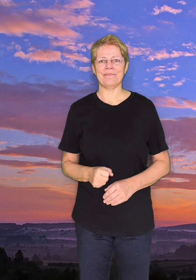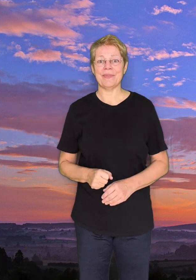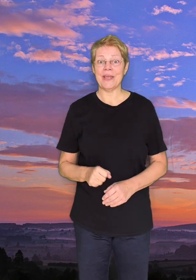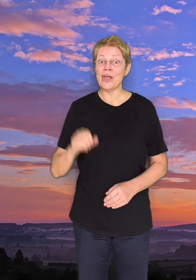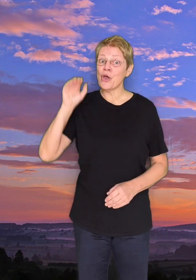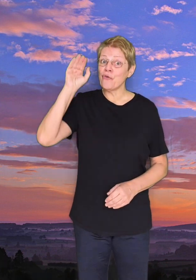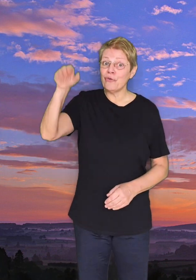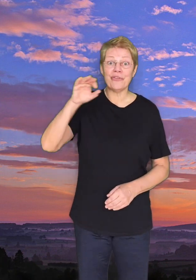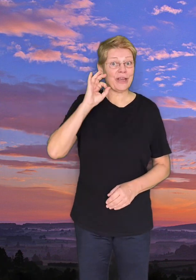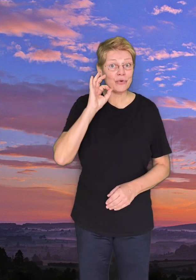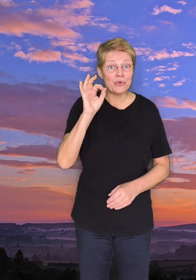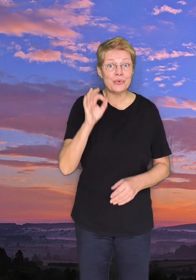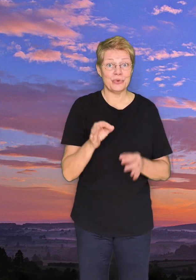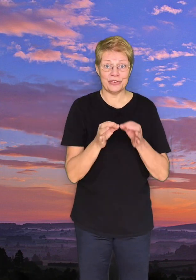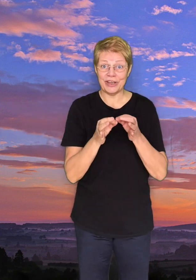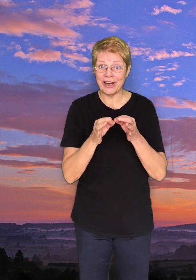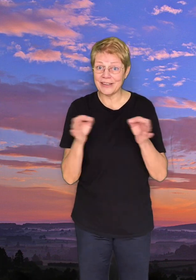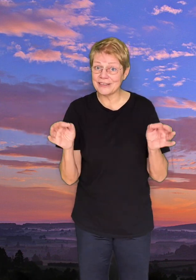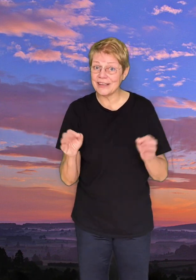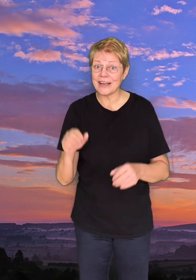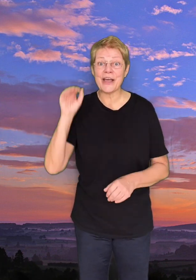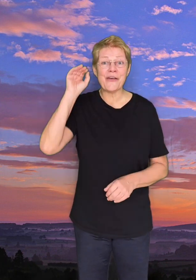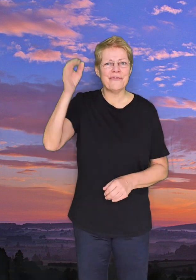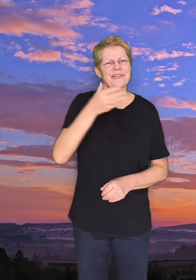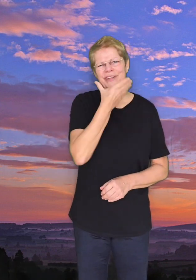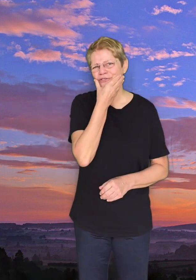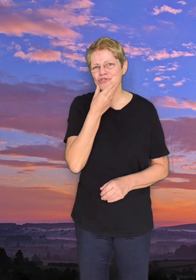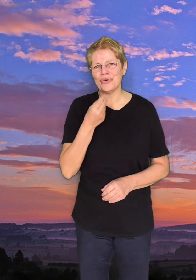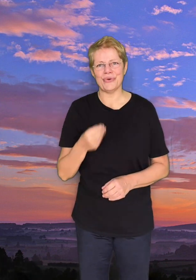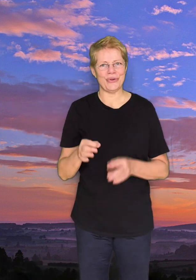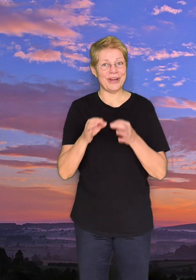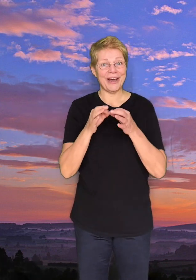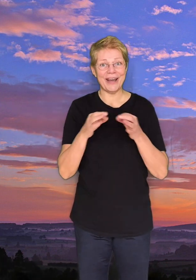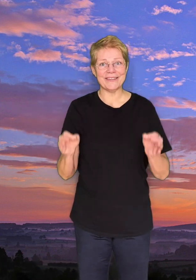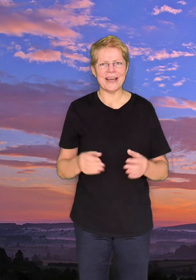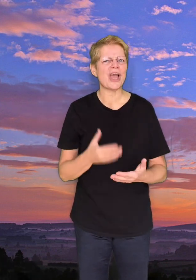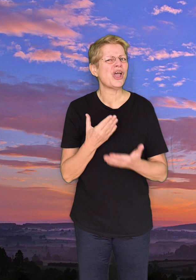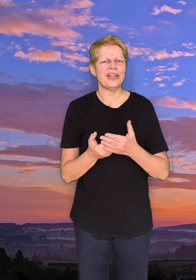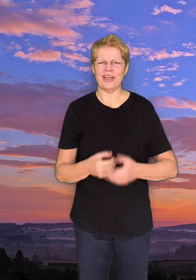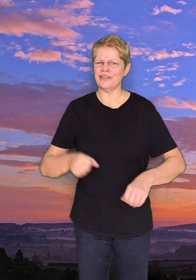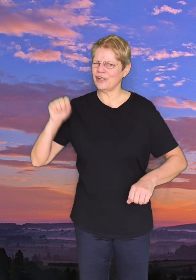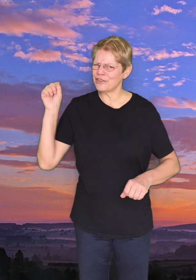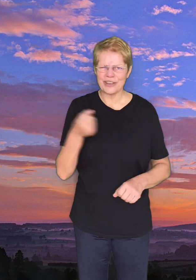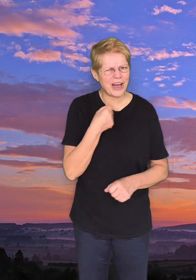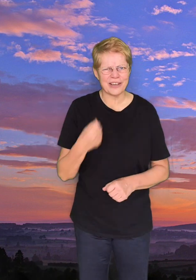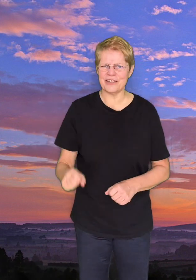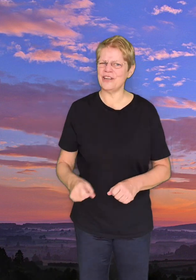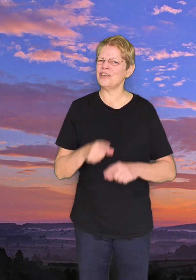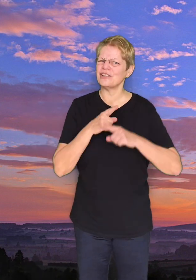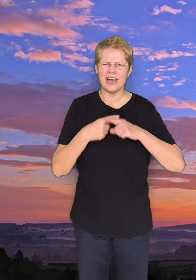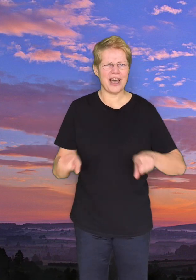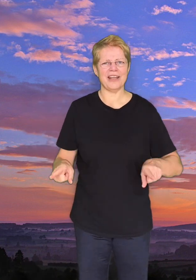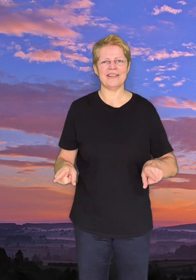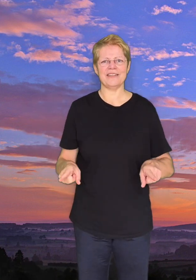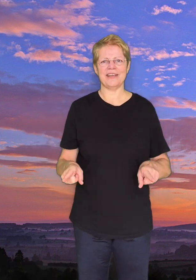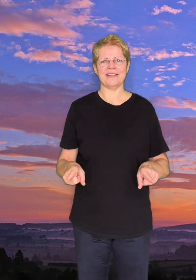wird's ein guter Tag wird's ein schöner Tag denn das kann nicht anders